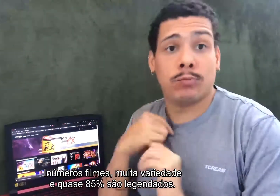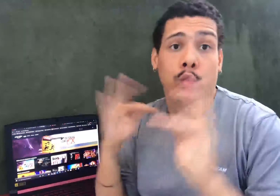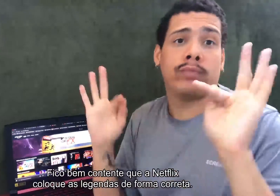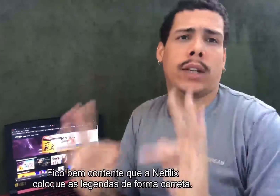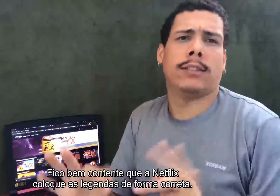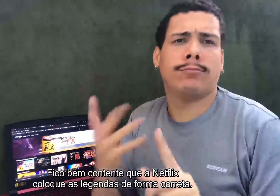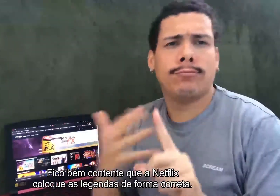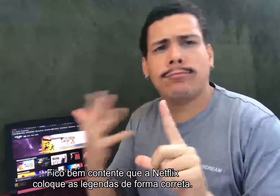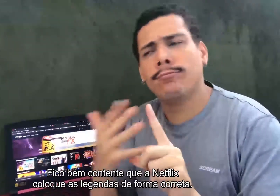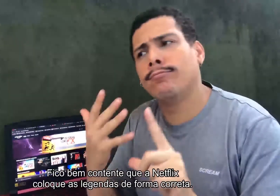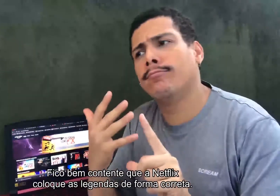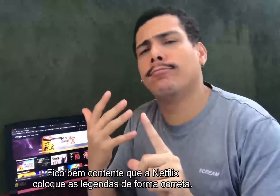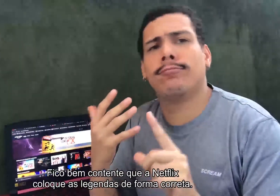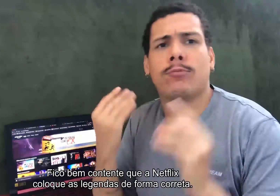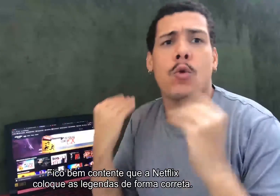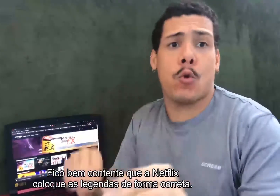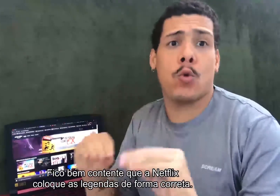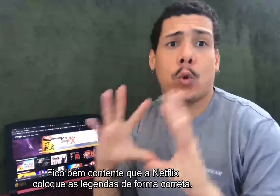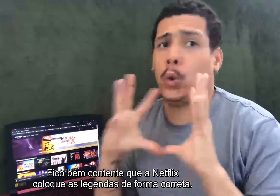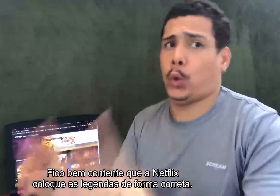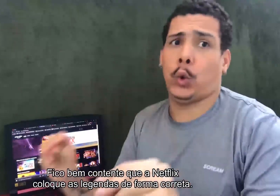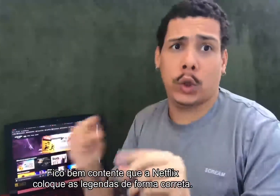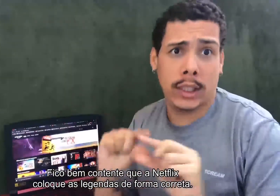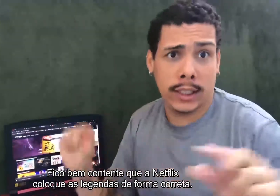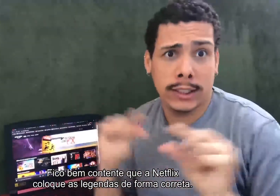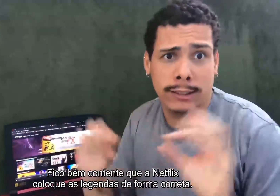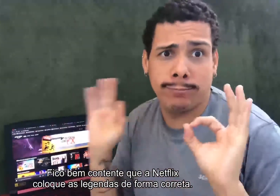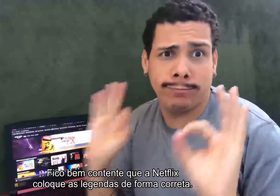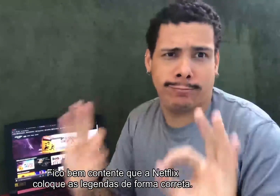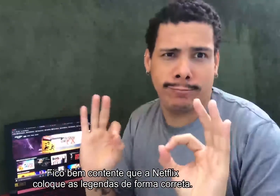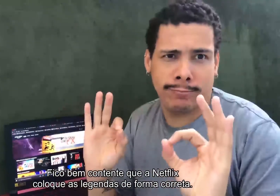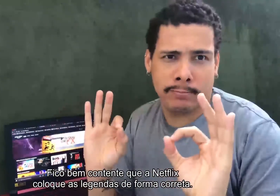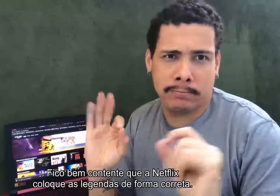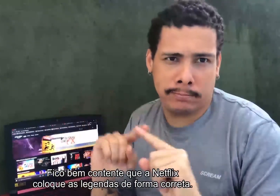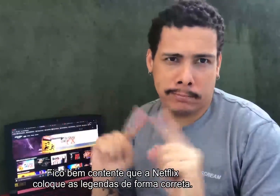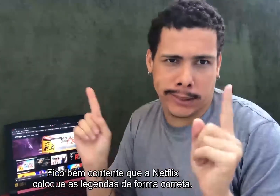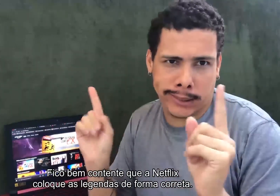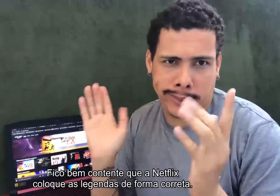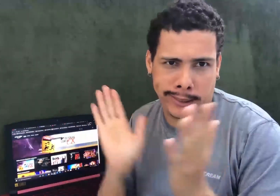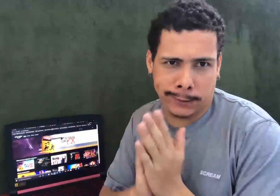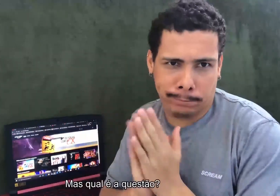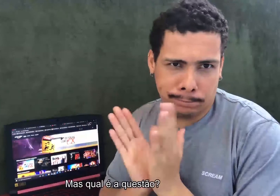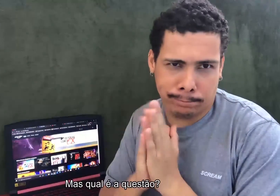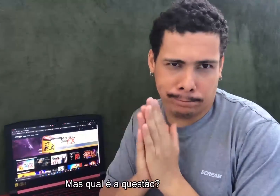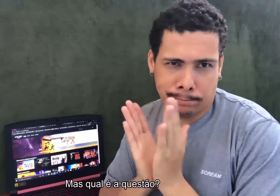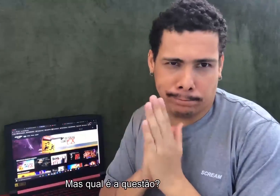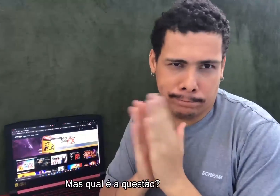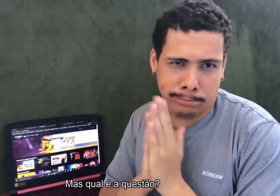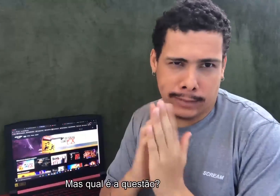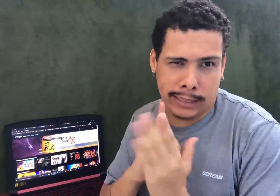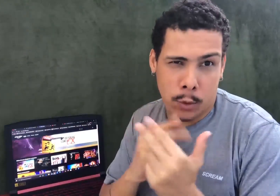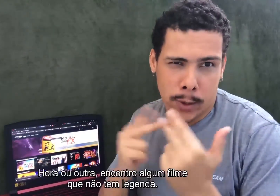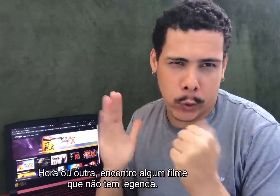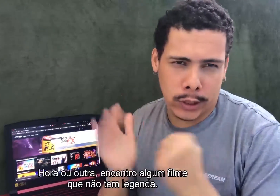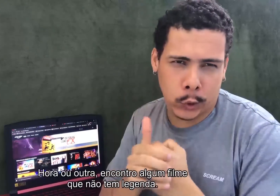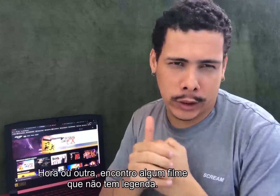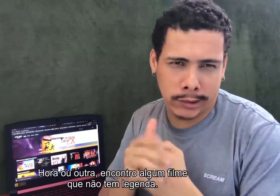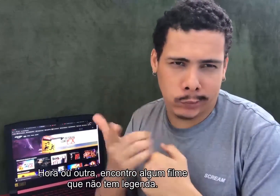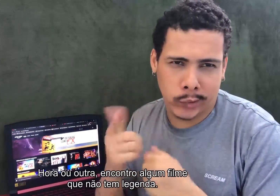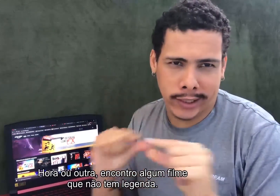são legendados. Fico bem contente com a Netflix. Coloque as legendas de forma correta, mas qual é a questão? Hora ou outra, encontro